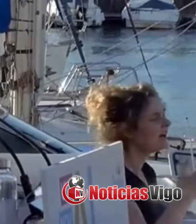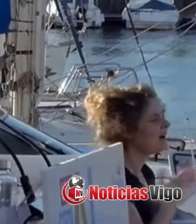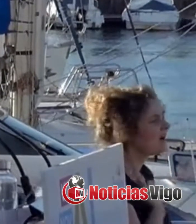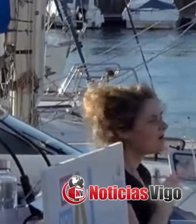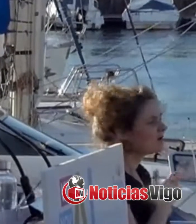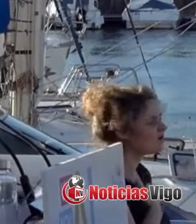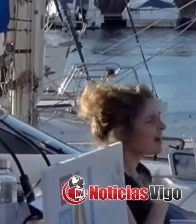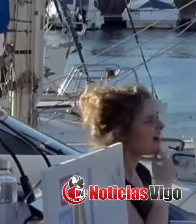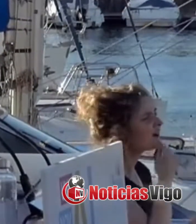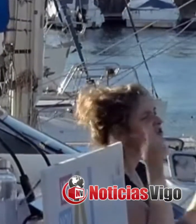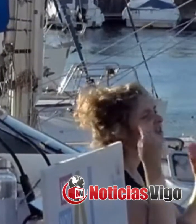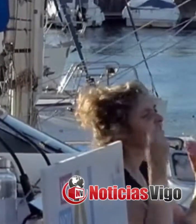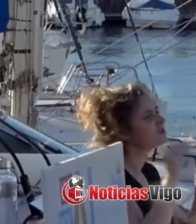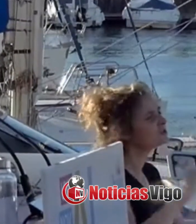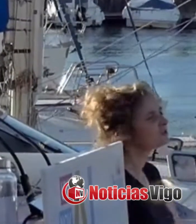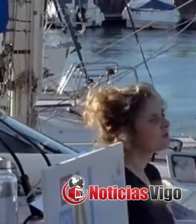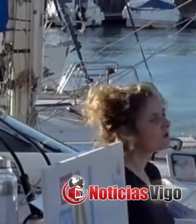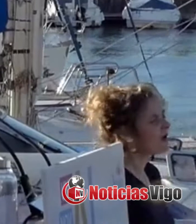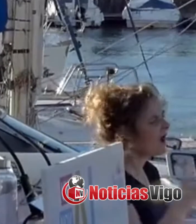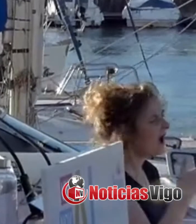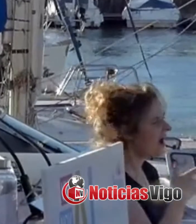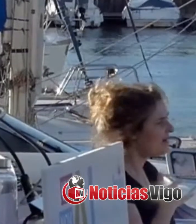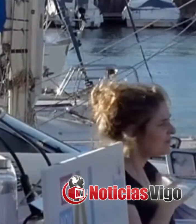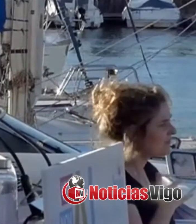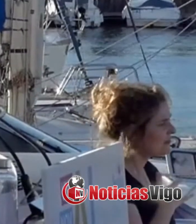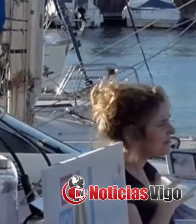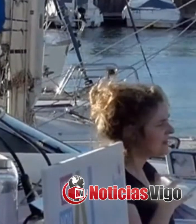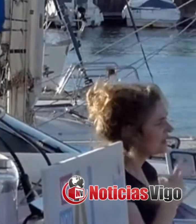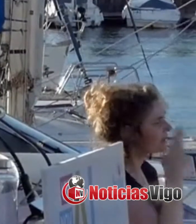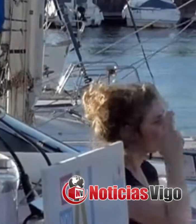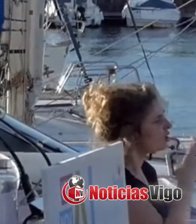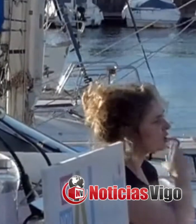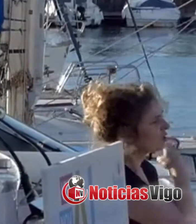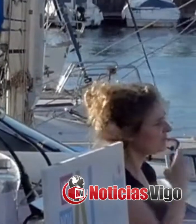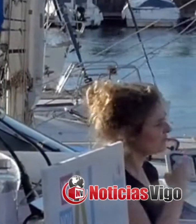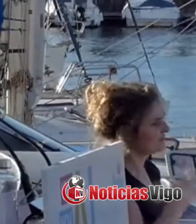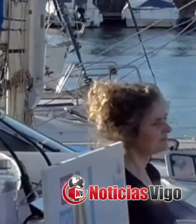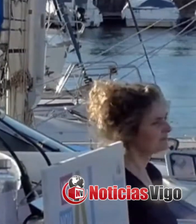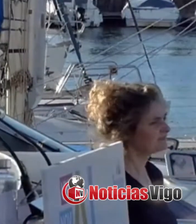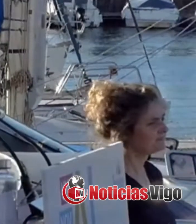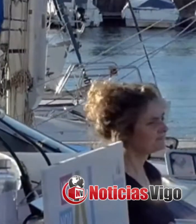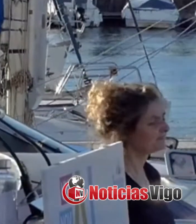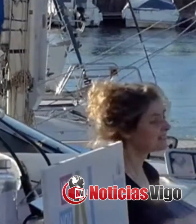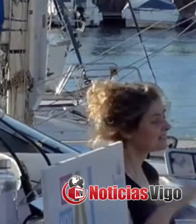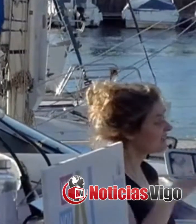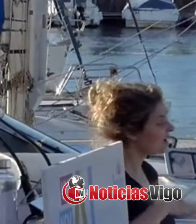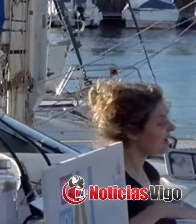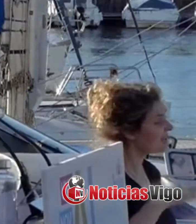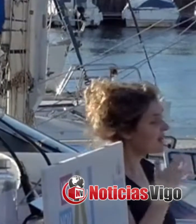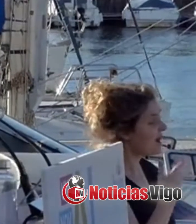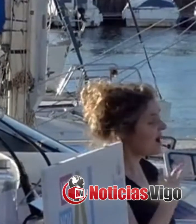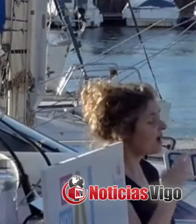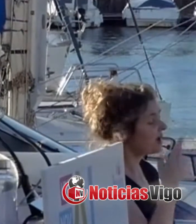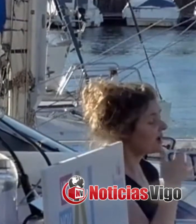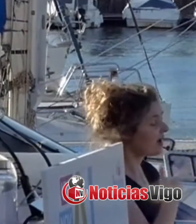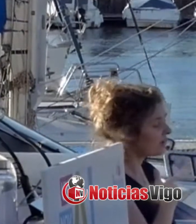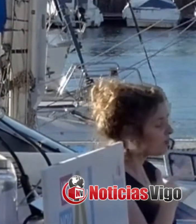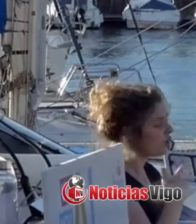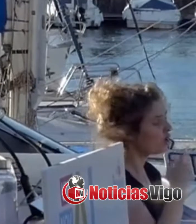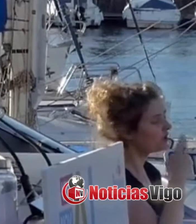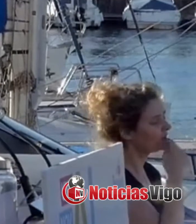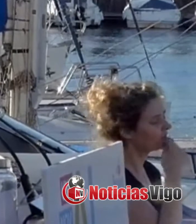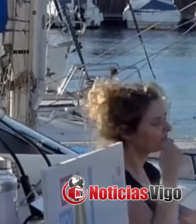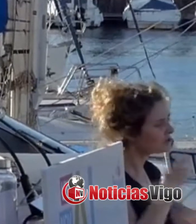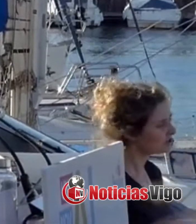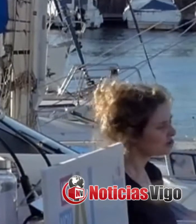nosa é unha historia de amor e de compromiso. E nesa historia de amor e